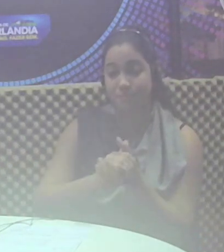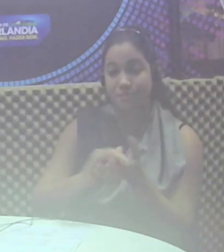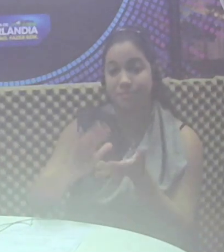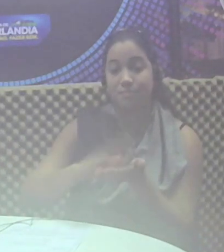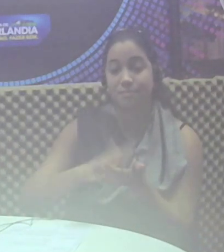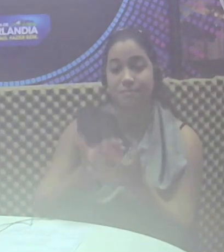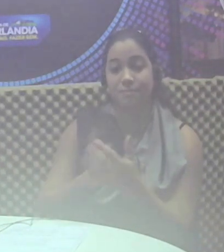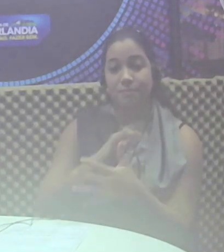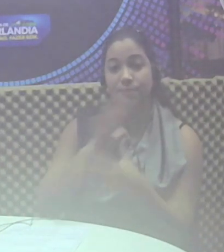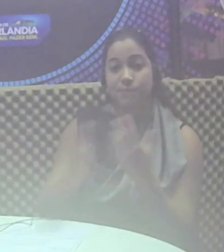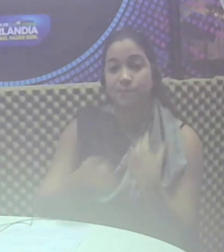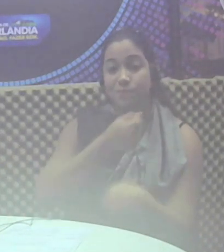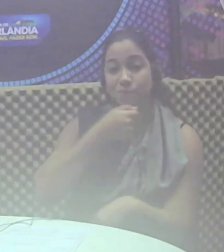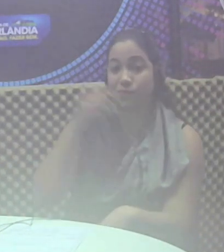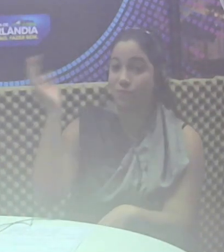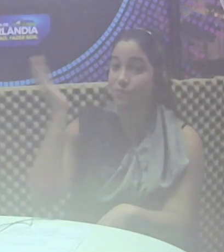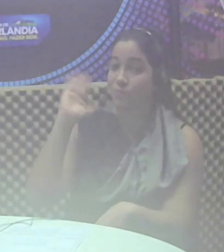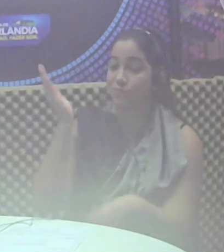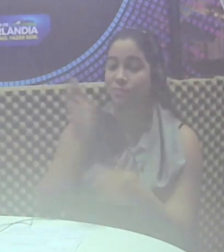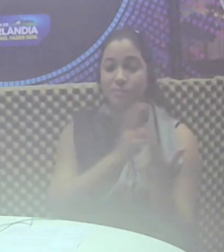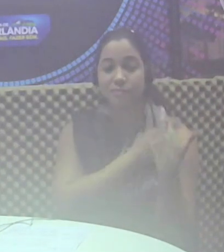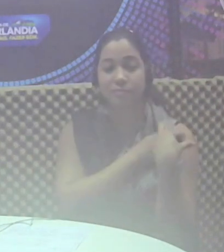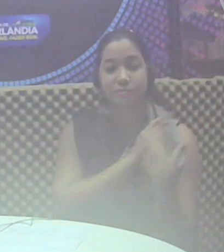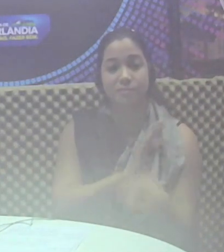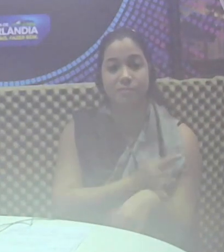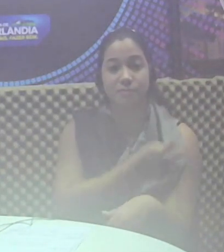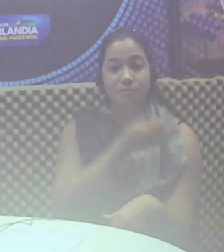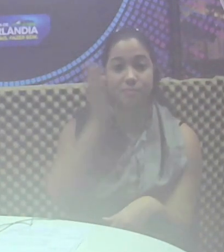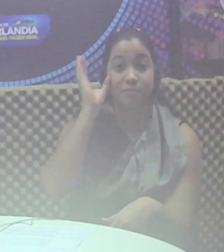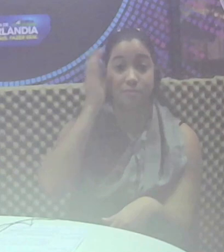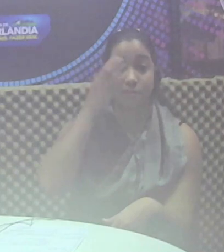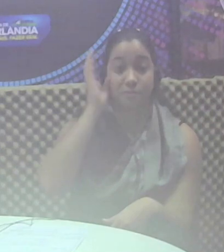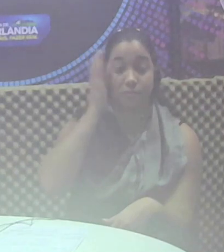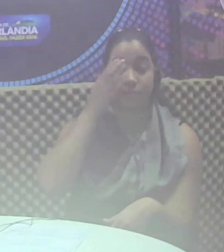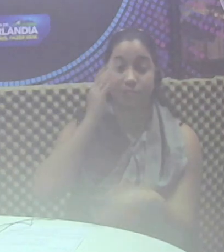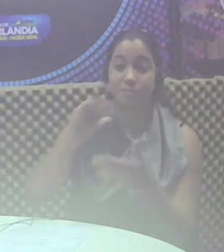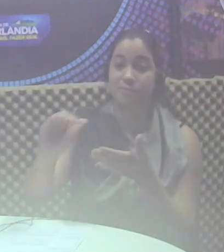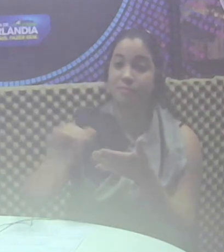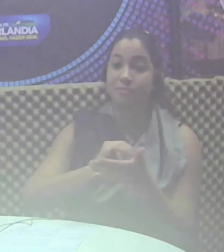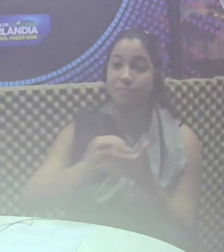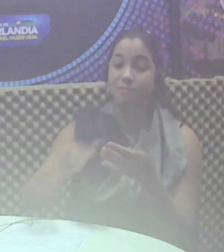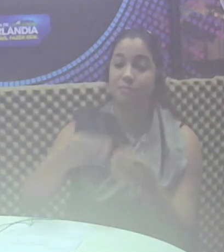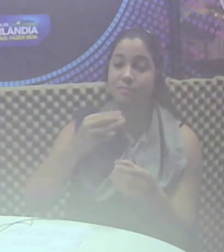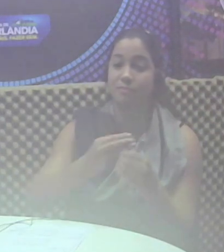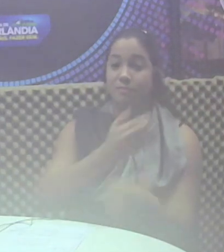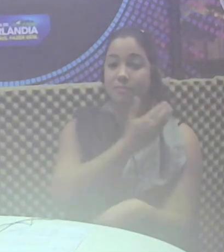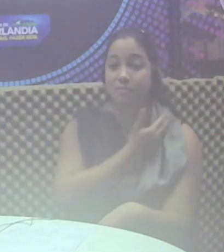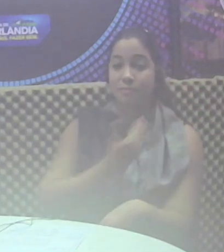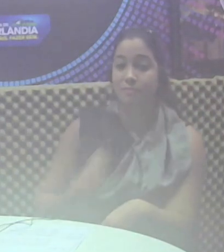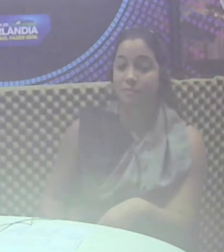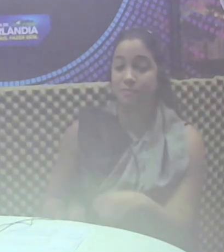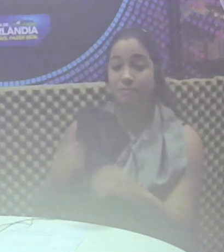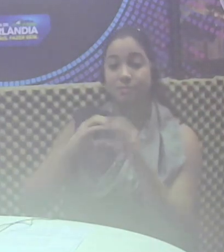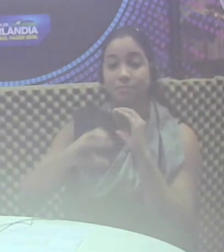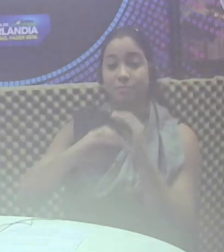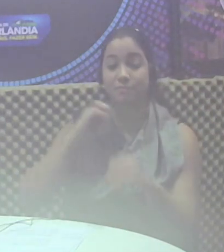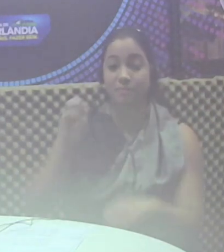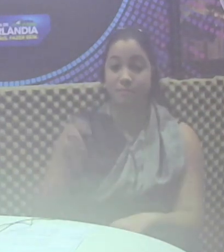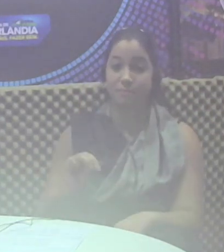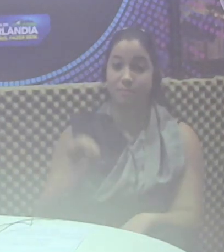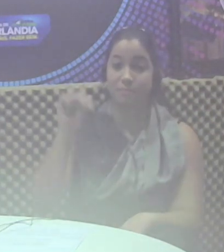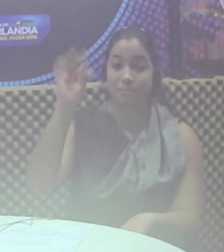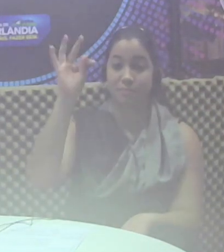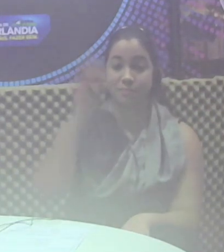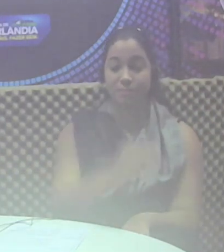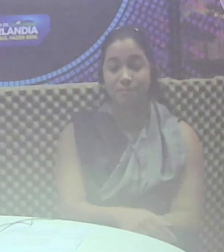Natalio. Tradução em Libras, Amanda Valentim. Responsável técnico, Cristiano Silva. Secretário Municipal de Governo e